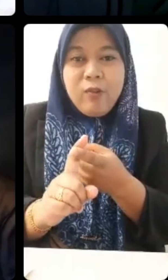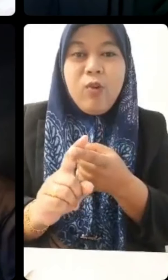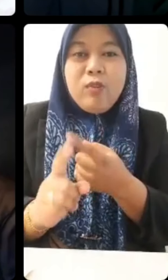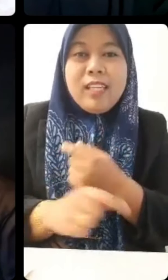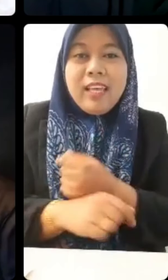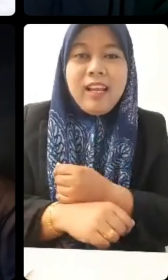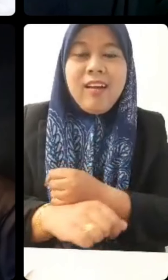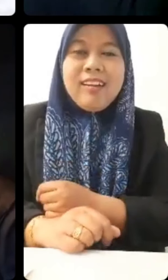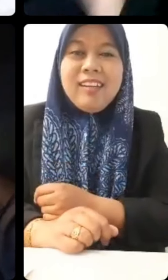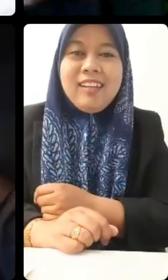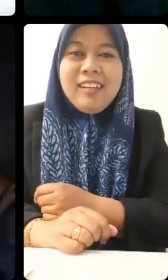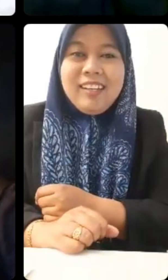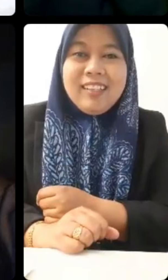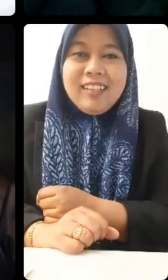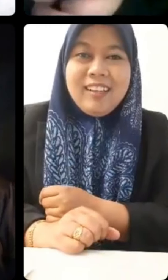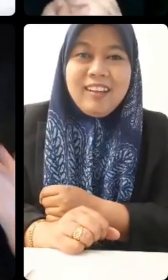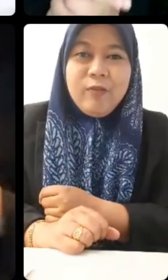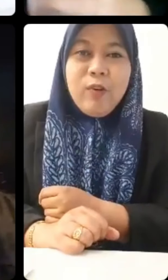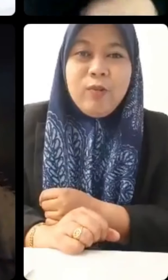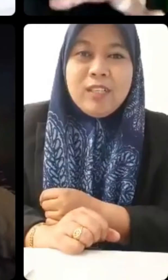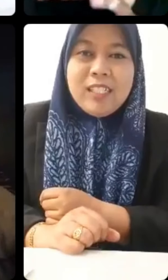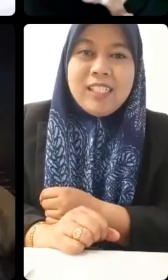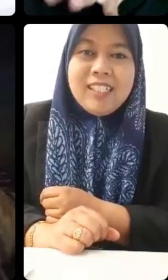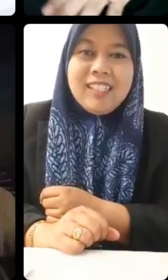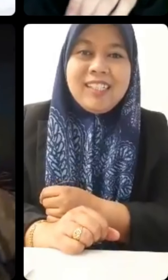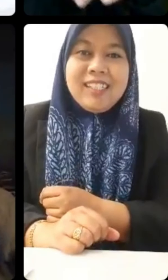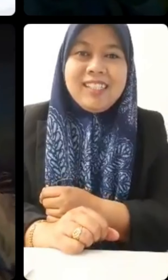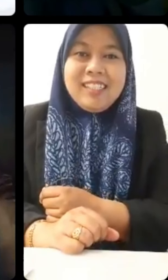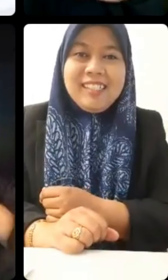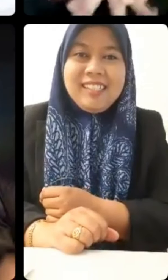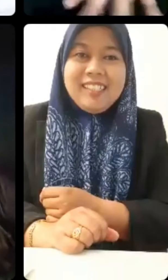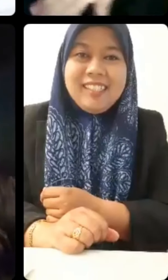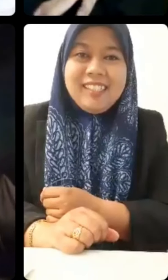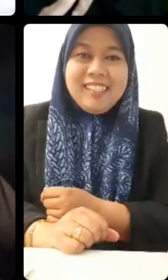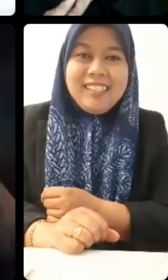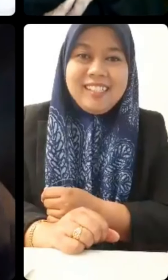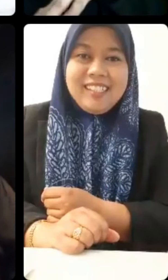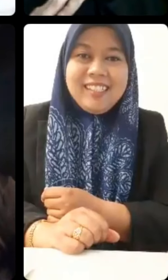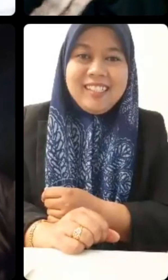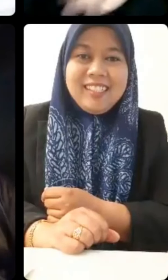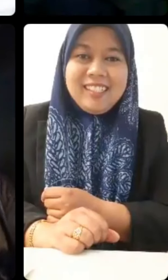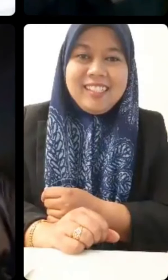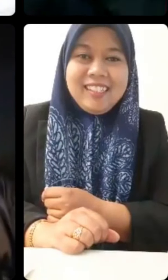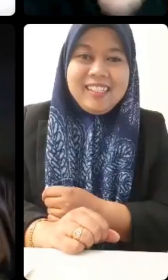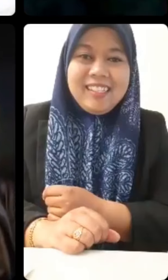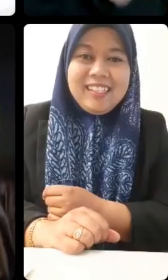Terutamanya follower saya lah. Saya ada tempat follower Cik Anis, memang ramai.